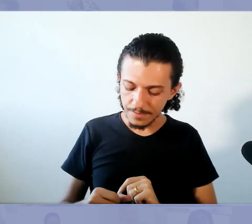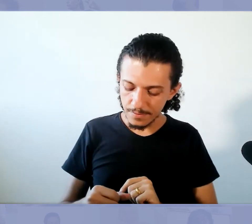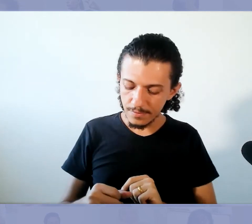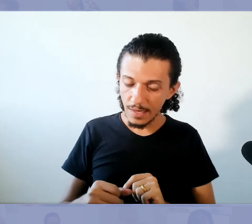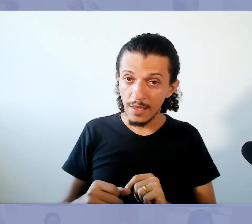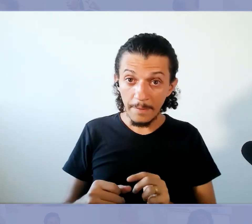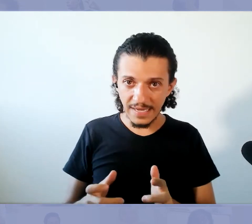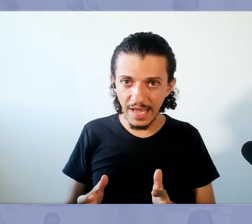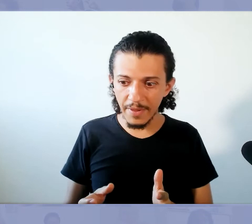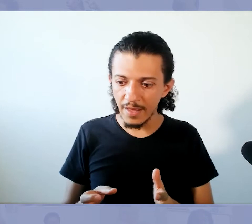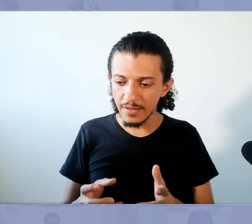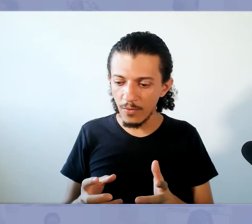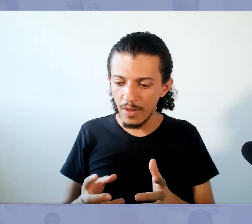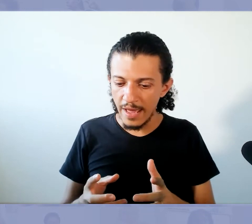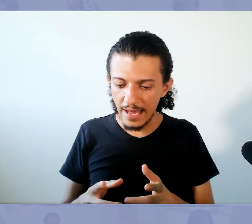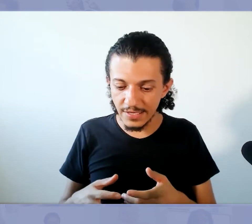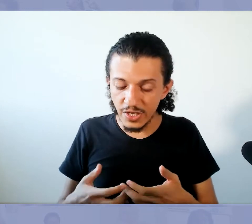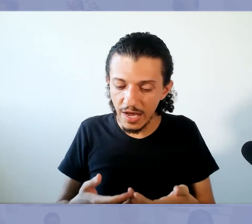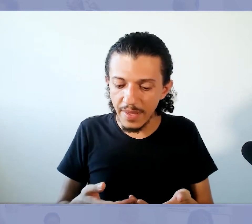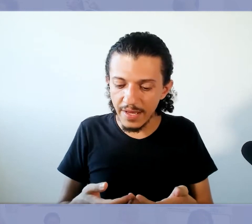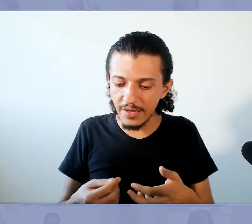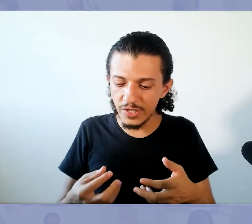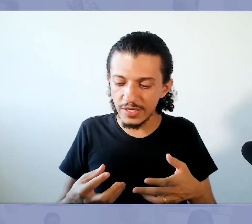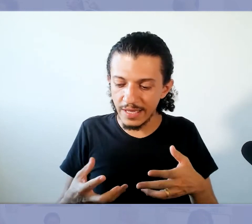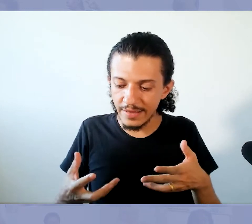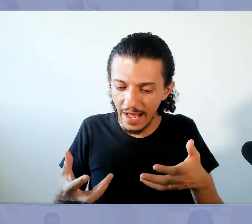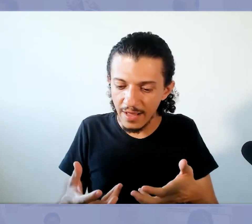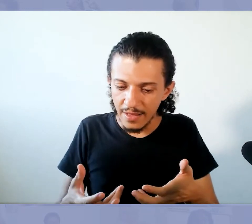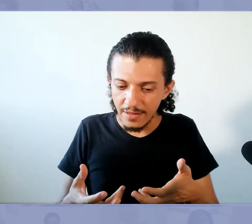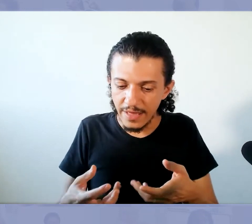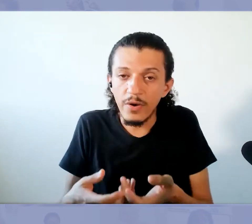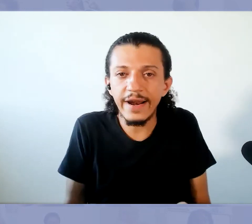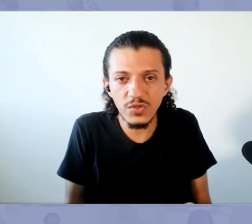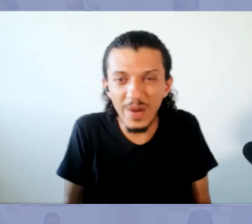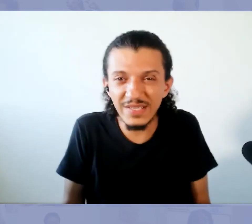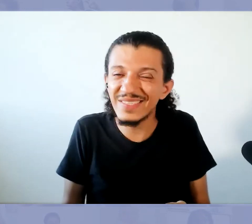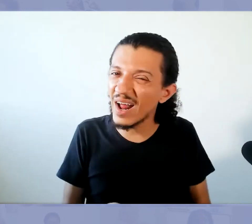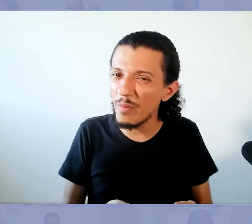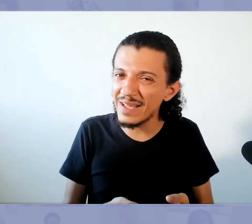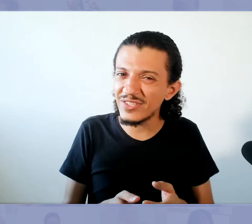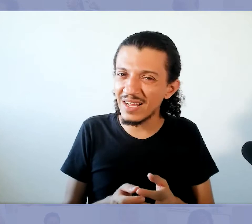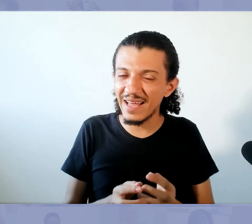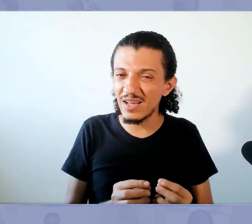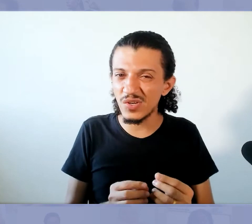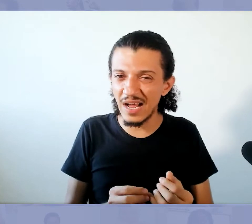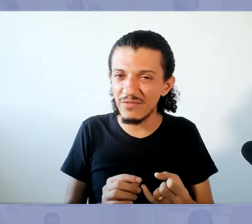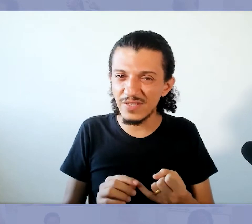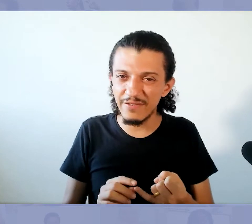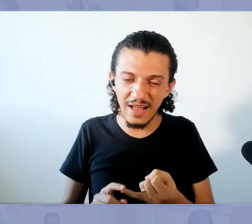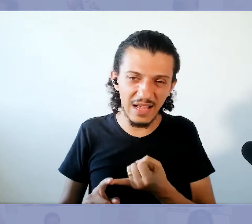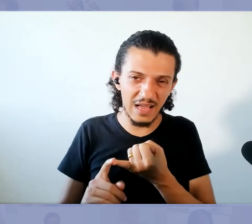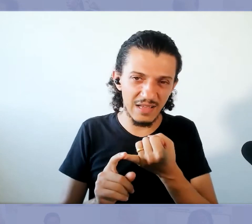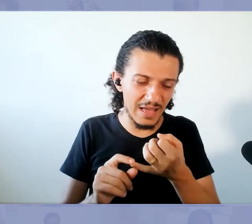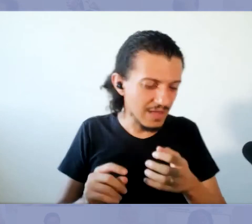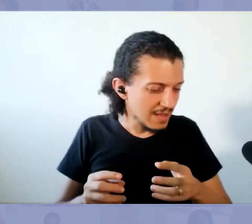pesquisadores. Percebe? Então, essa dinâmica de tentar decorar as coisas, geralmente ela está relacionada a